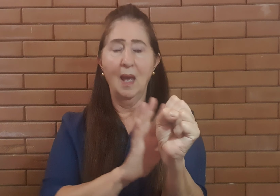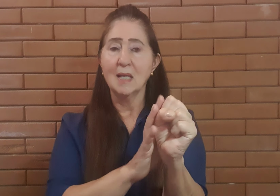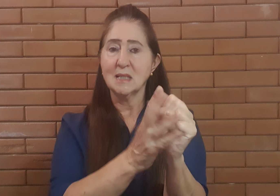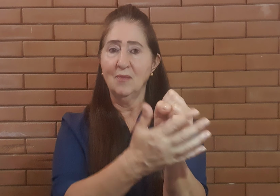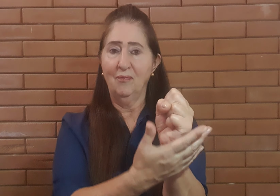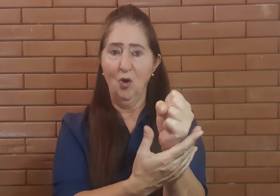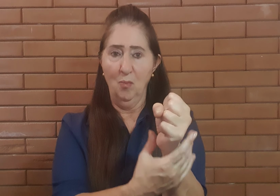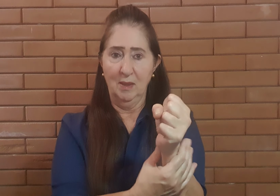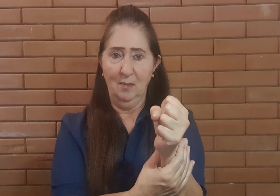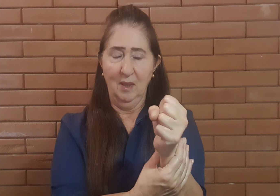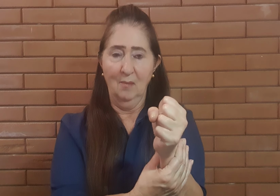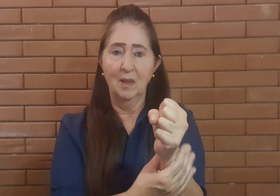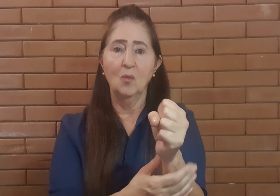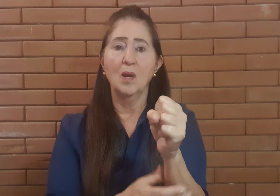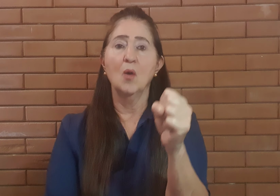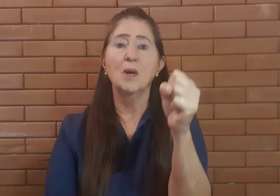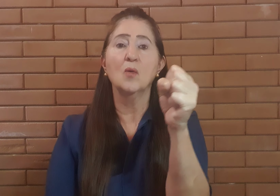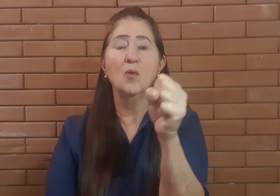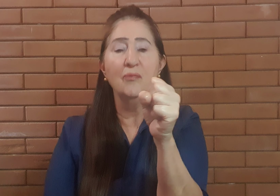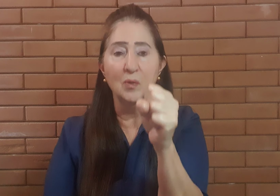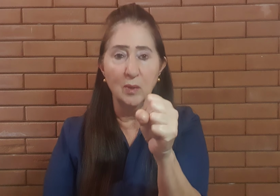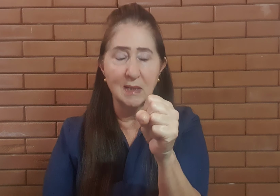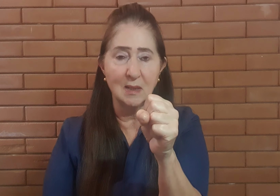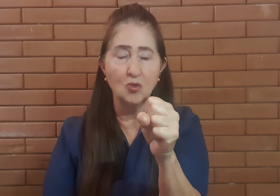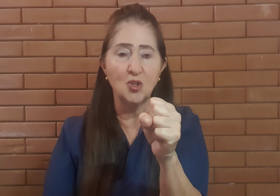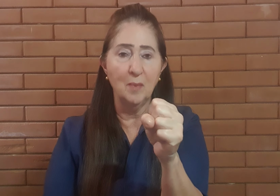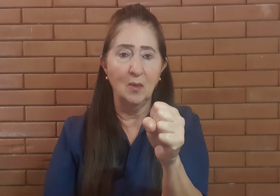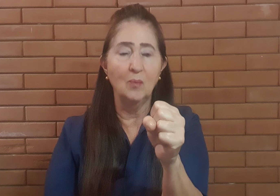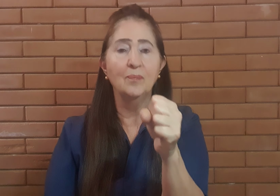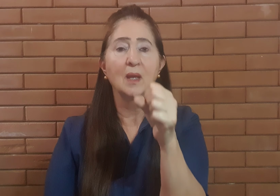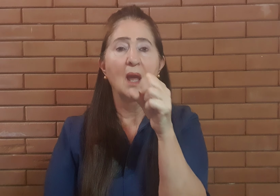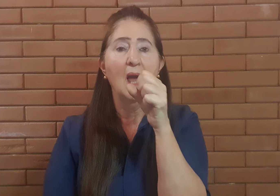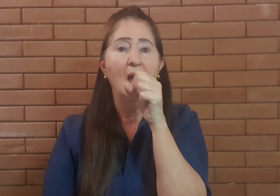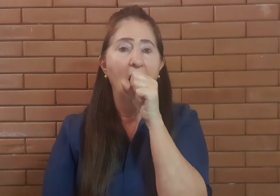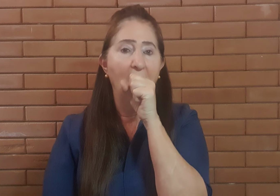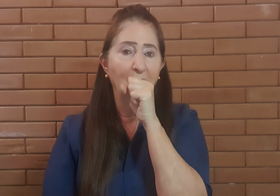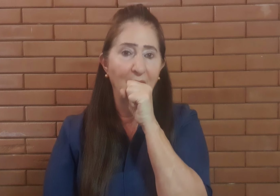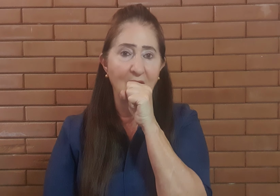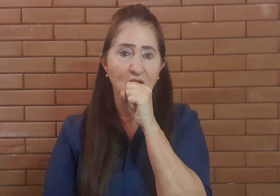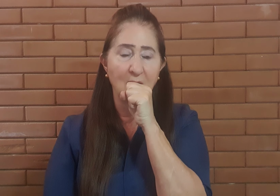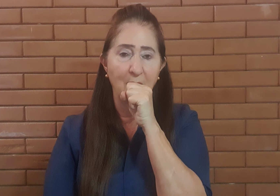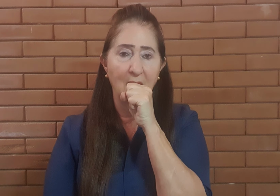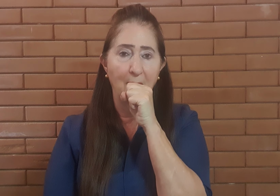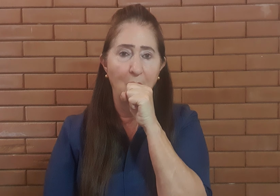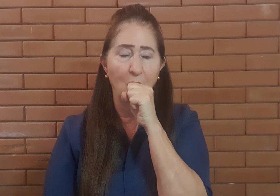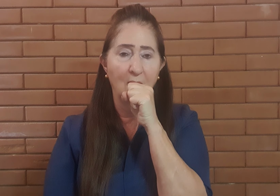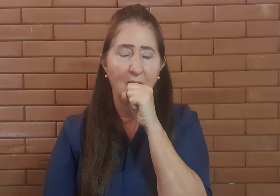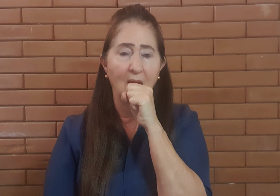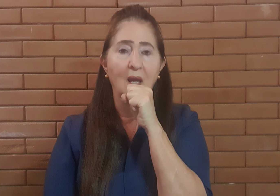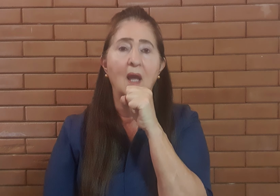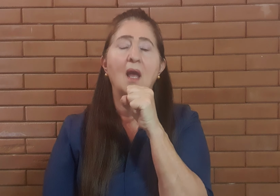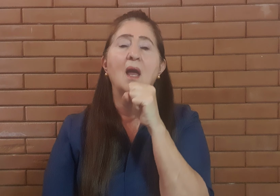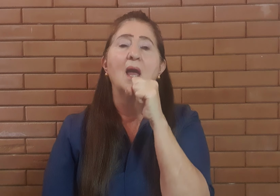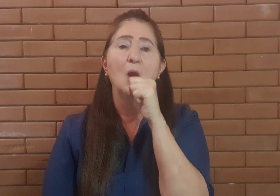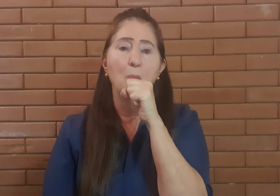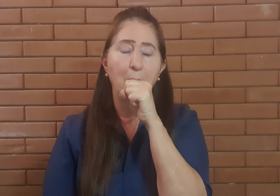Essa forma da minha mão é uma configuração de mão. A frente da minha boca é um ponto